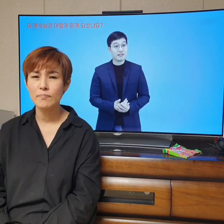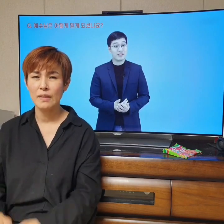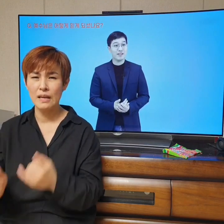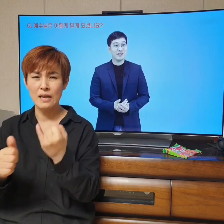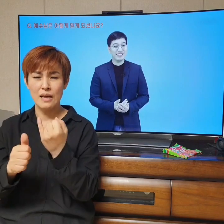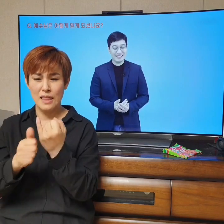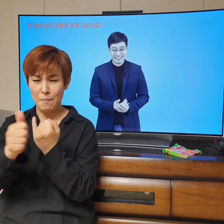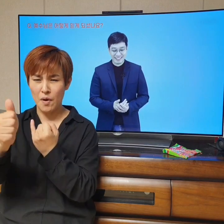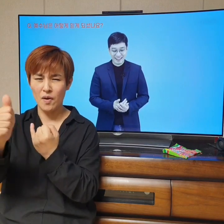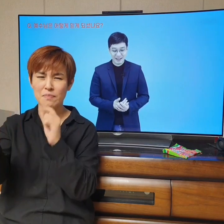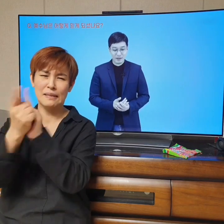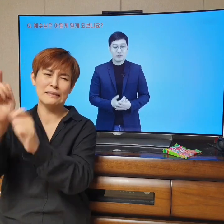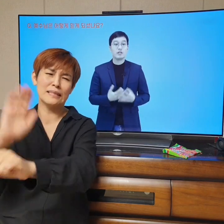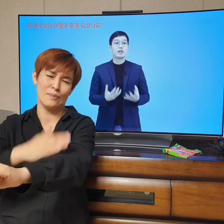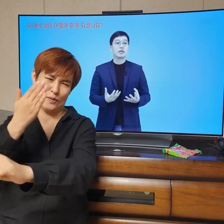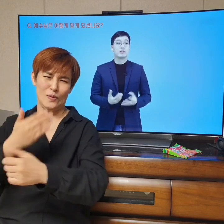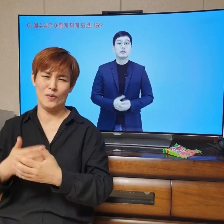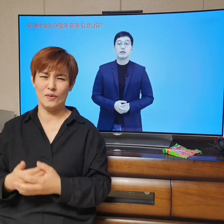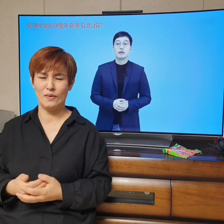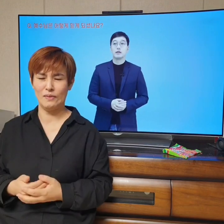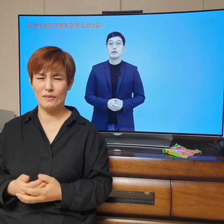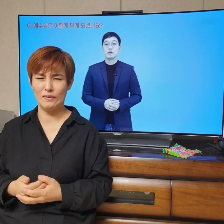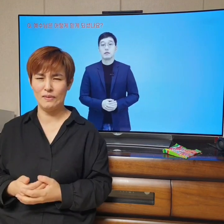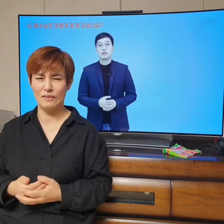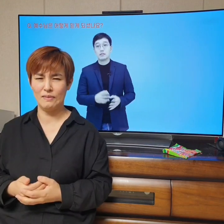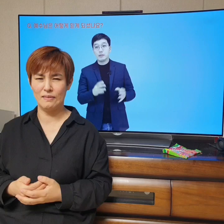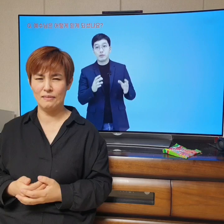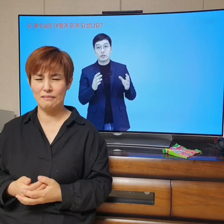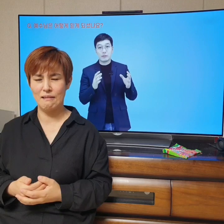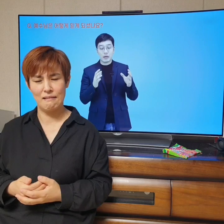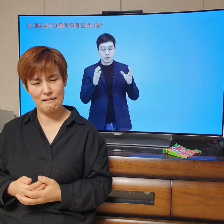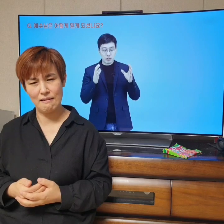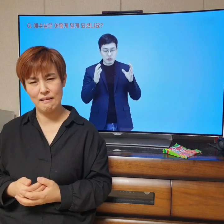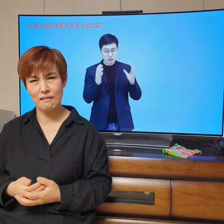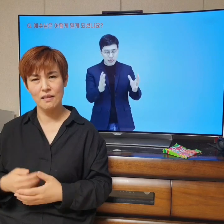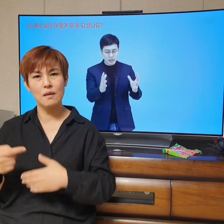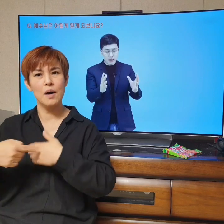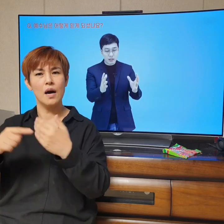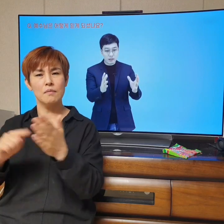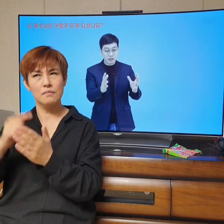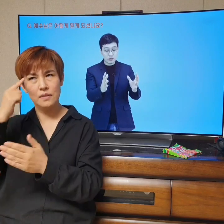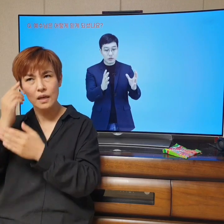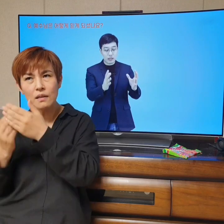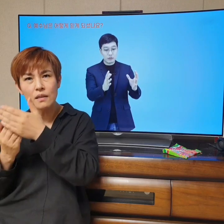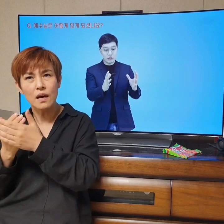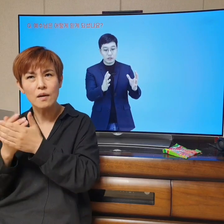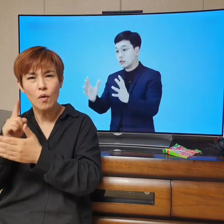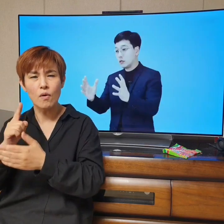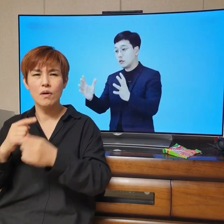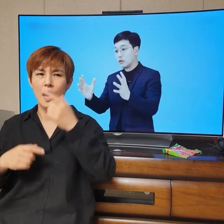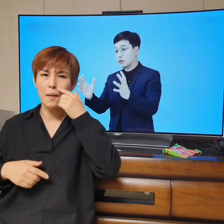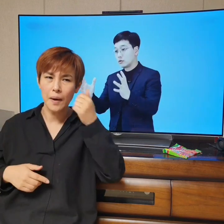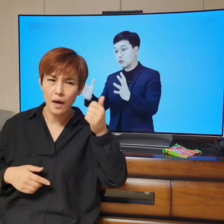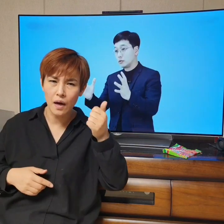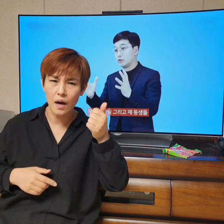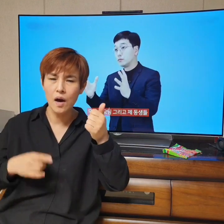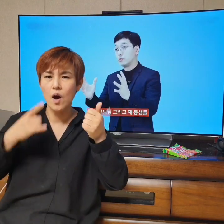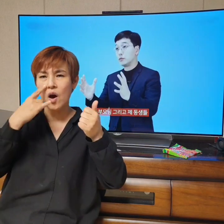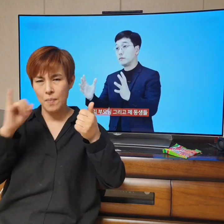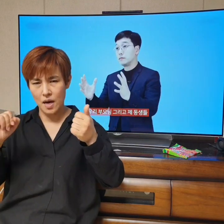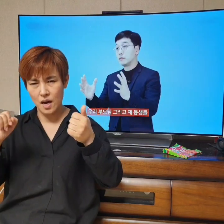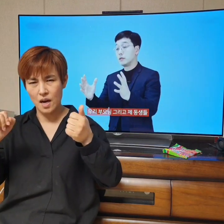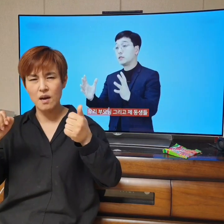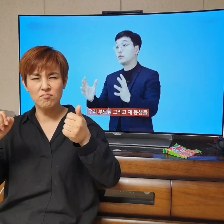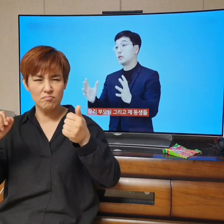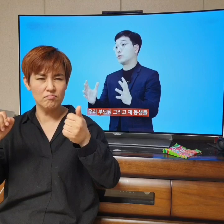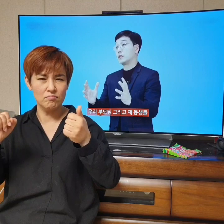남편 잘못 만나서 이 생각이 드니까 그때부터 제 마음속에 딱 생각나는 저희 아버지, 저희 어머니, 우리